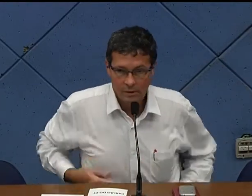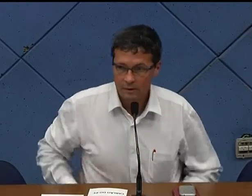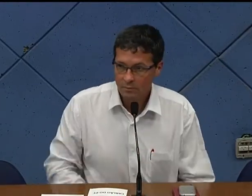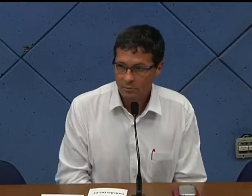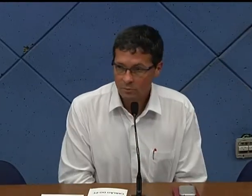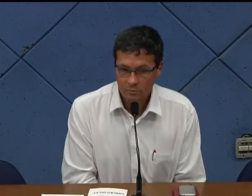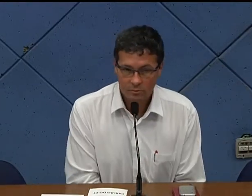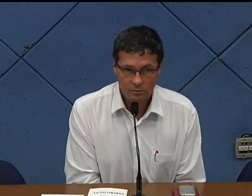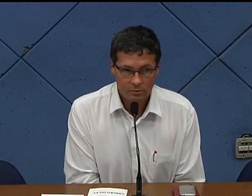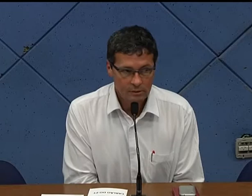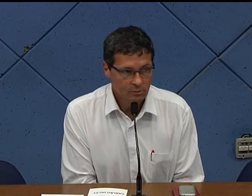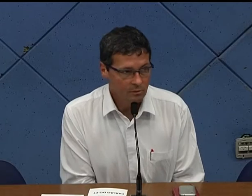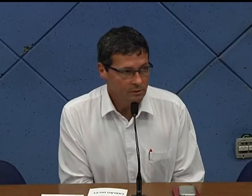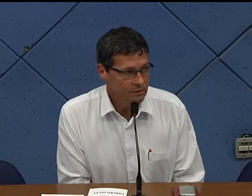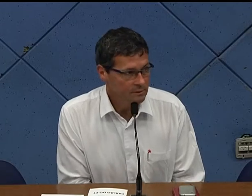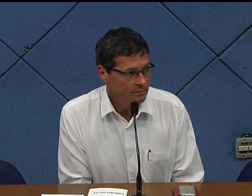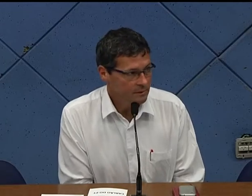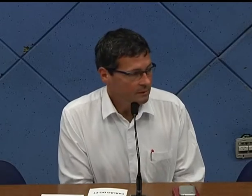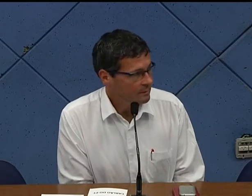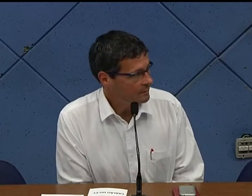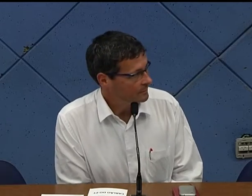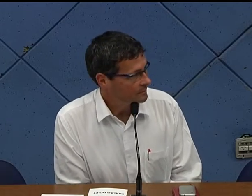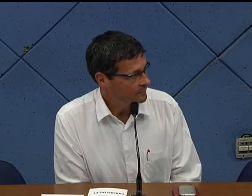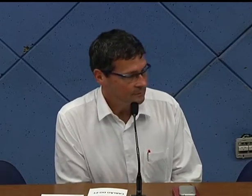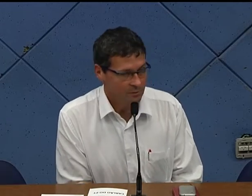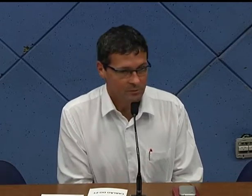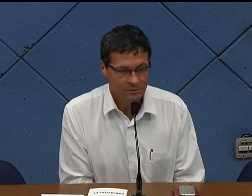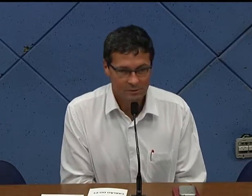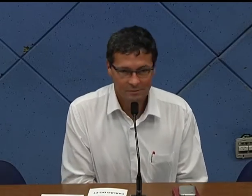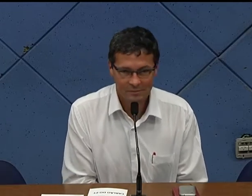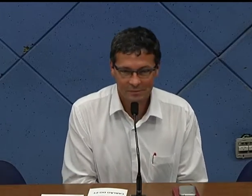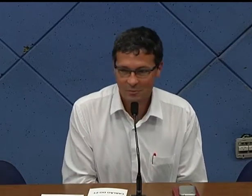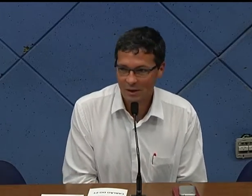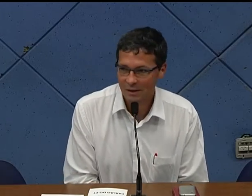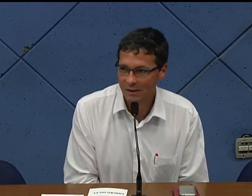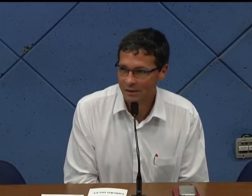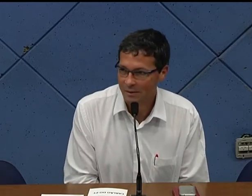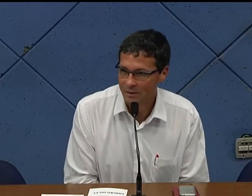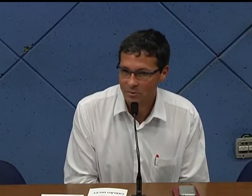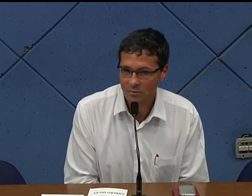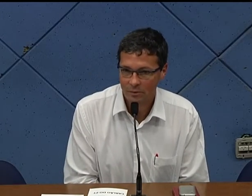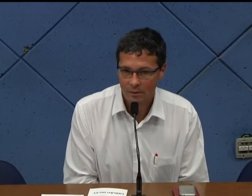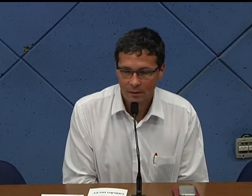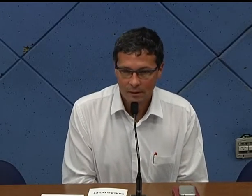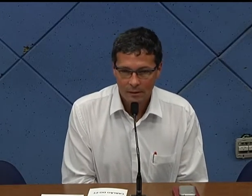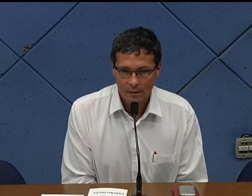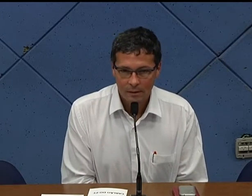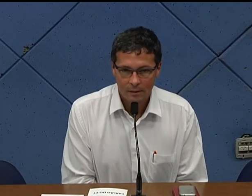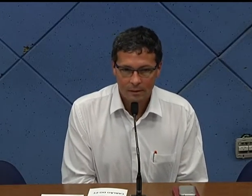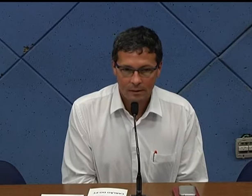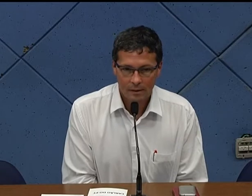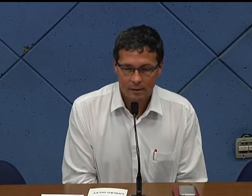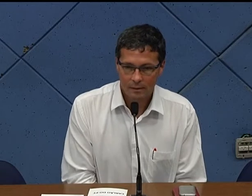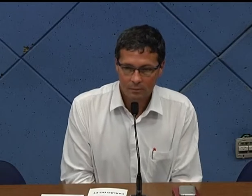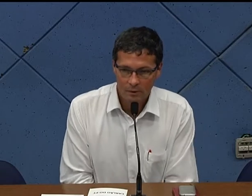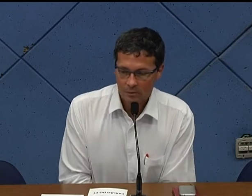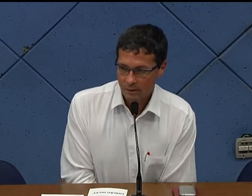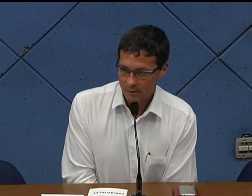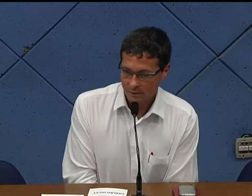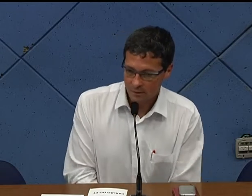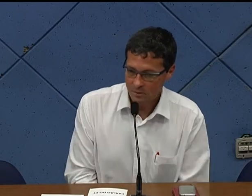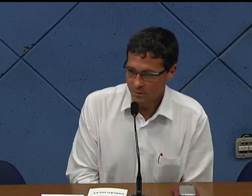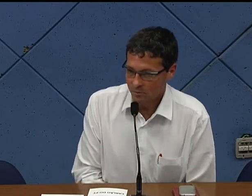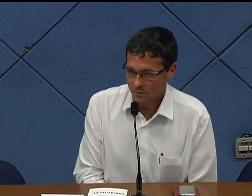Bem, boa tarde a todos e todas. Então nós vamos dar aqui início à